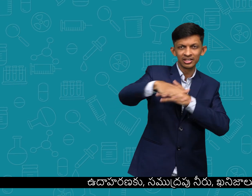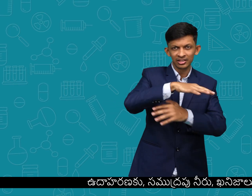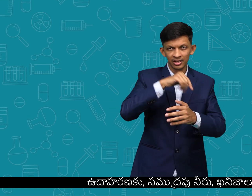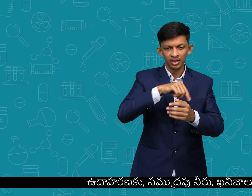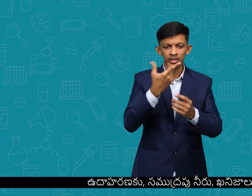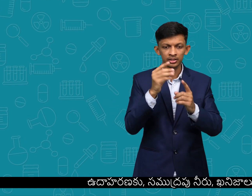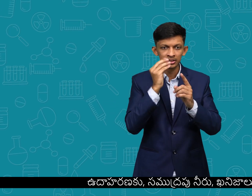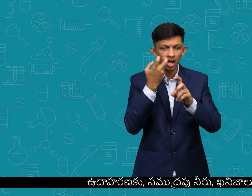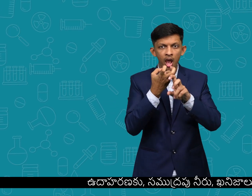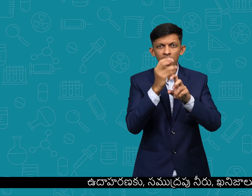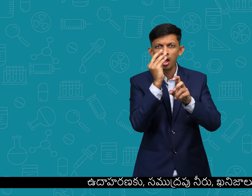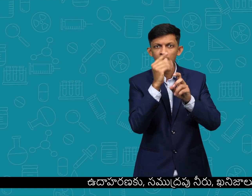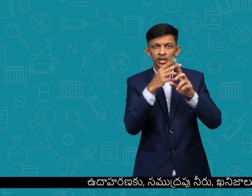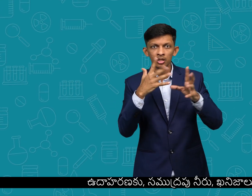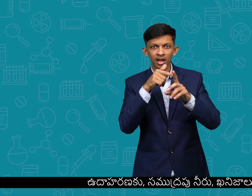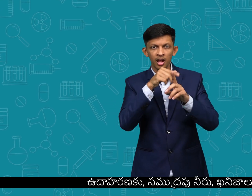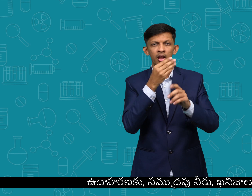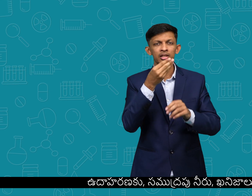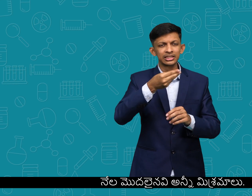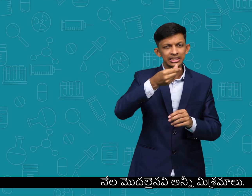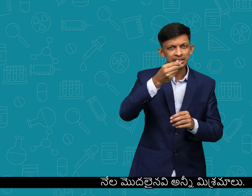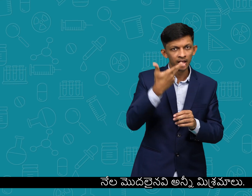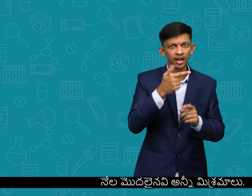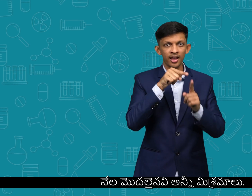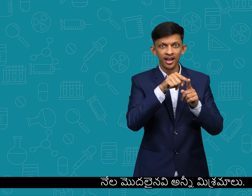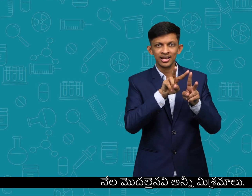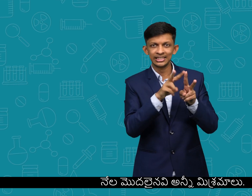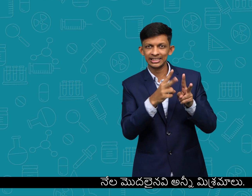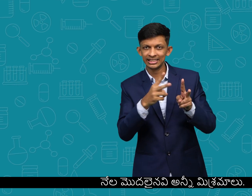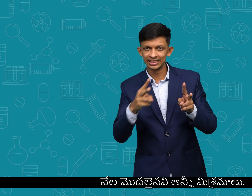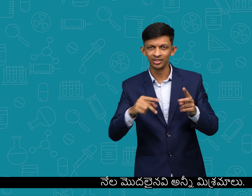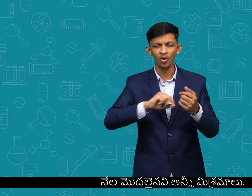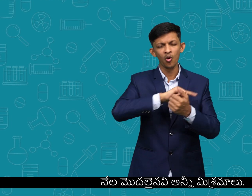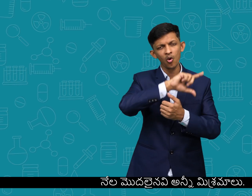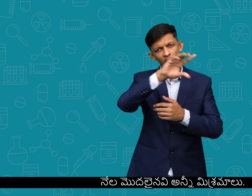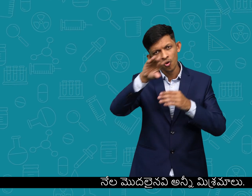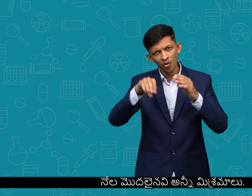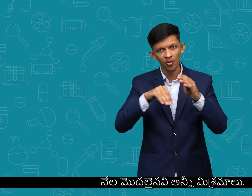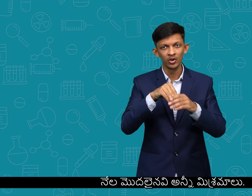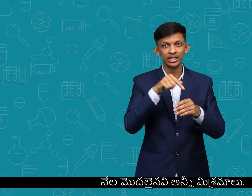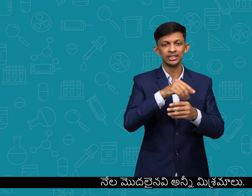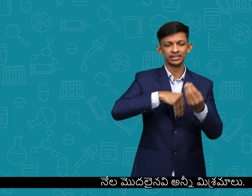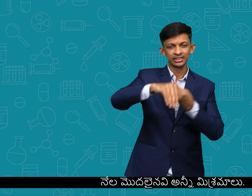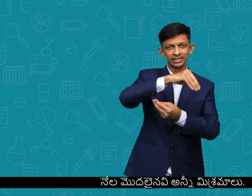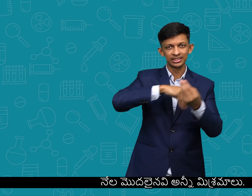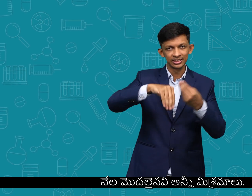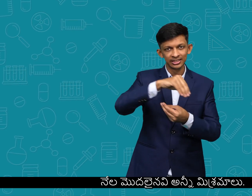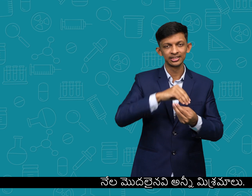ఉదాహరణకు సముద్రపు నీరు, ఖనిజాలు, నేల మొదలైనవి అన్నీ మిశ్రమాలు.